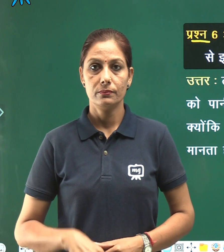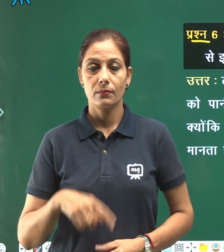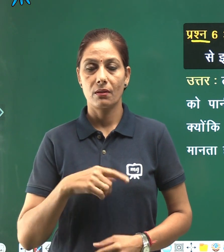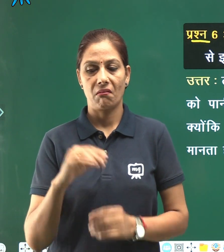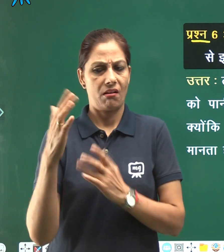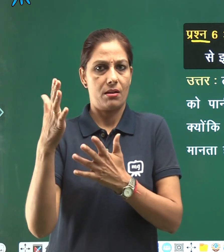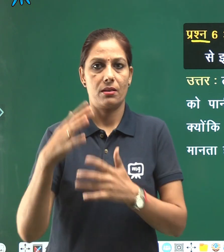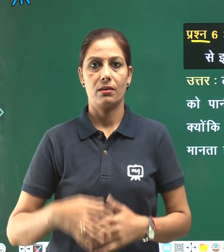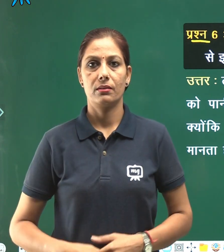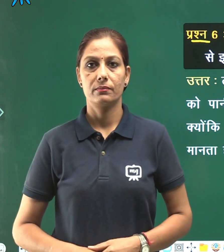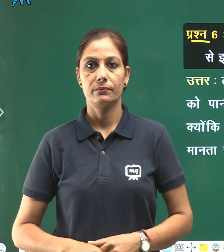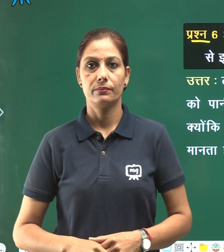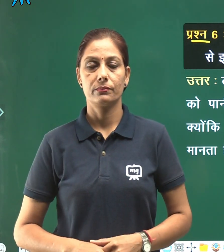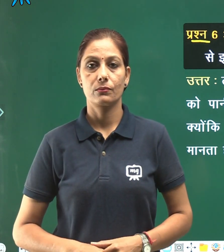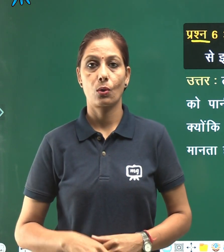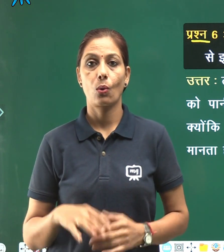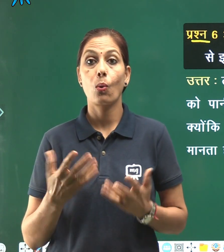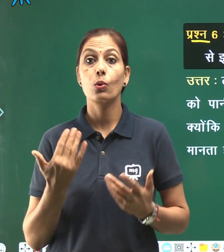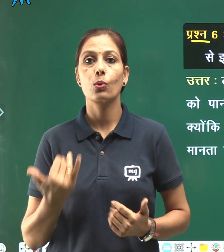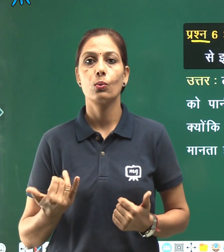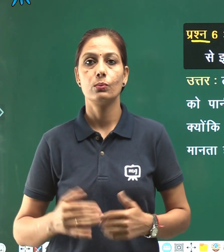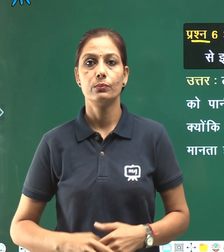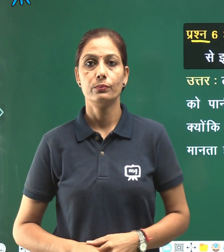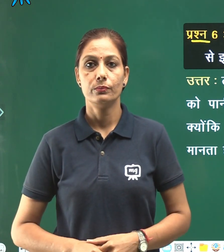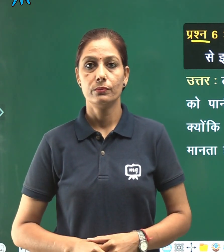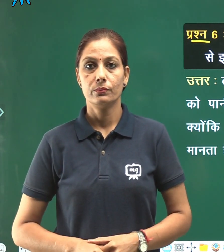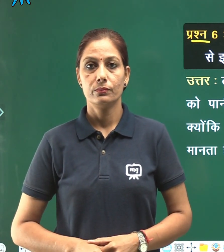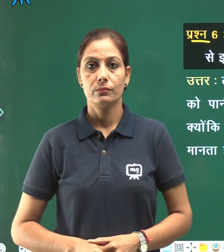इनकार किया और क्यों?